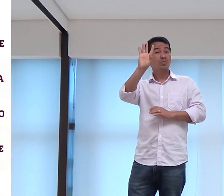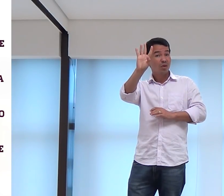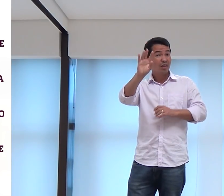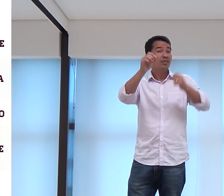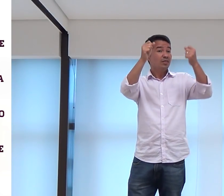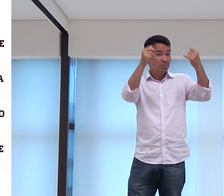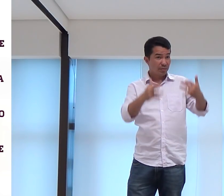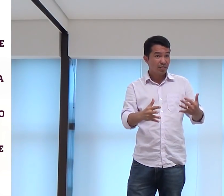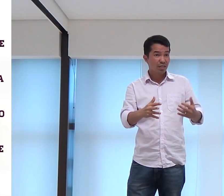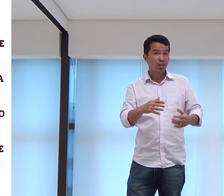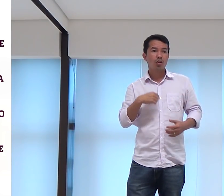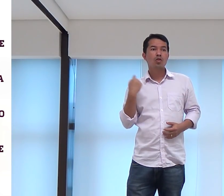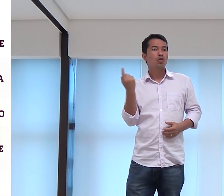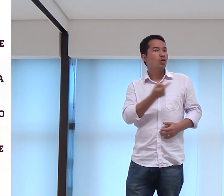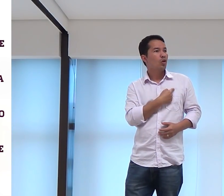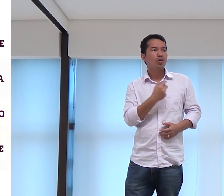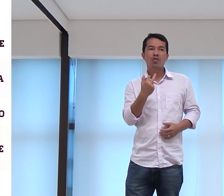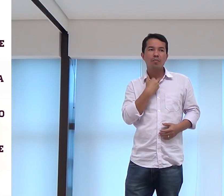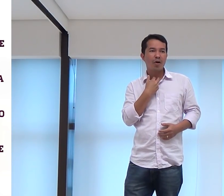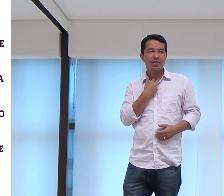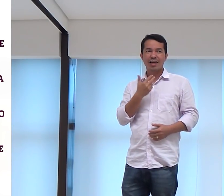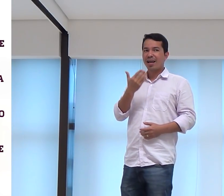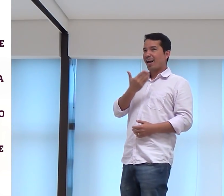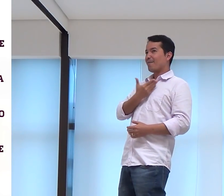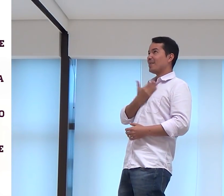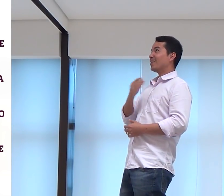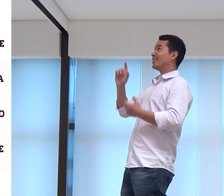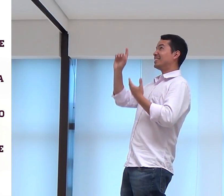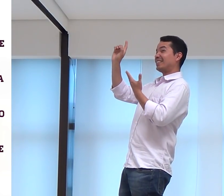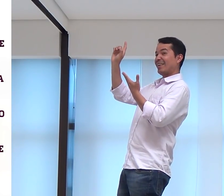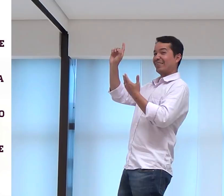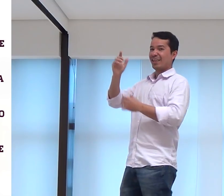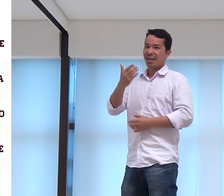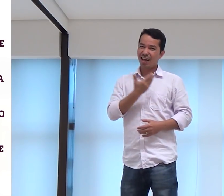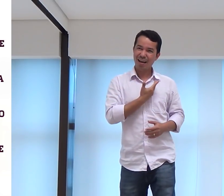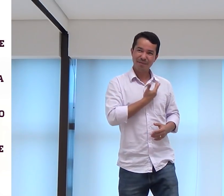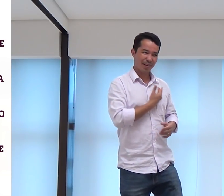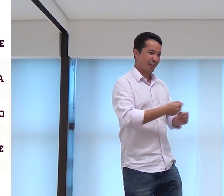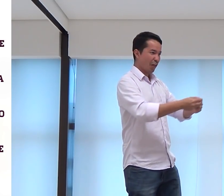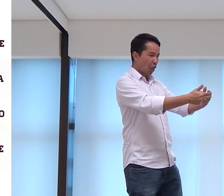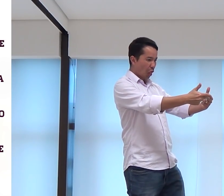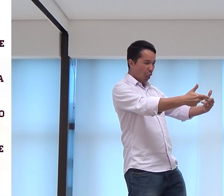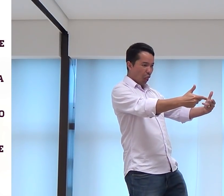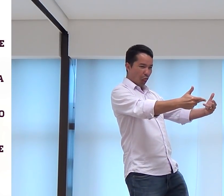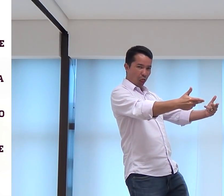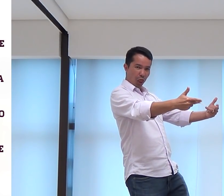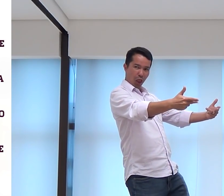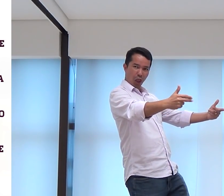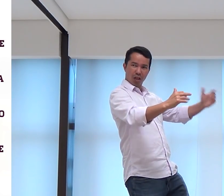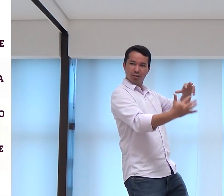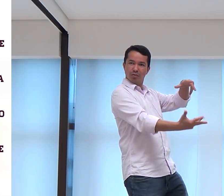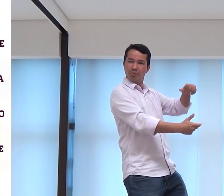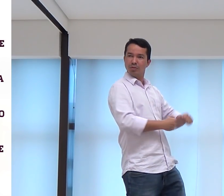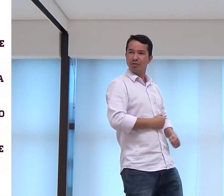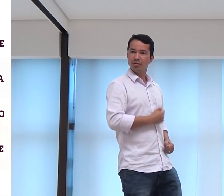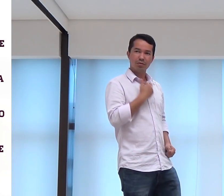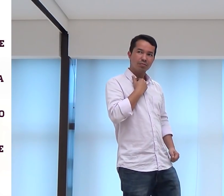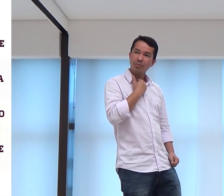versículo 4. E o texto diz que nós não podemos ser amigos de Deus e amigos das coisas do mundo.